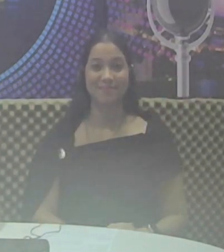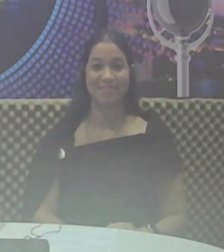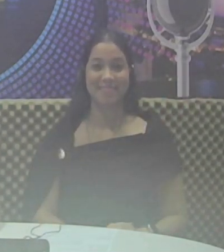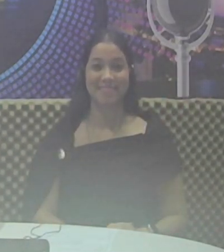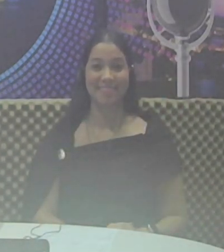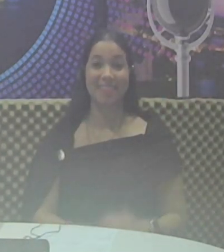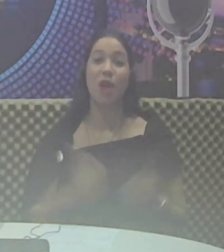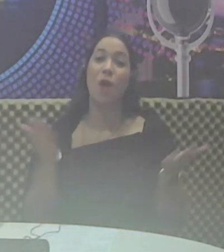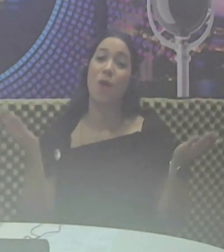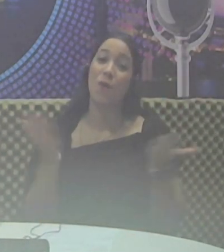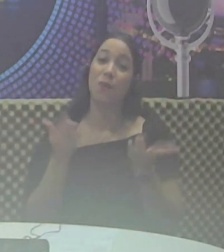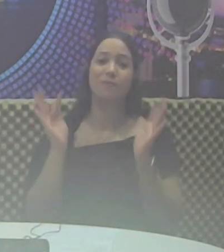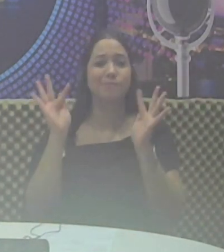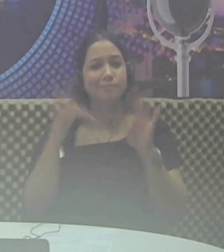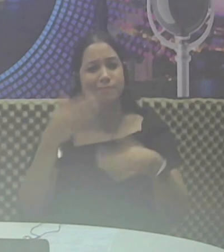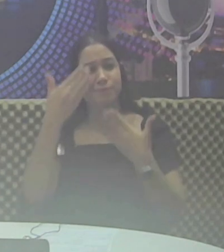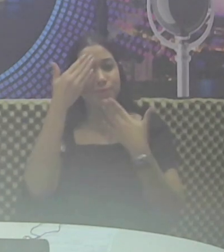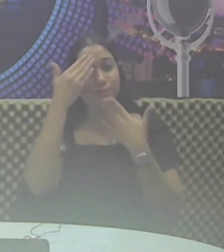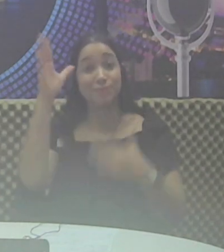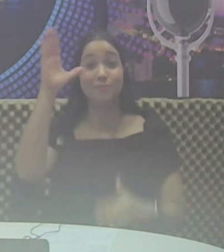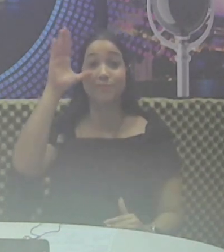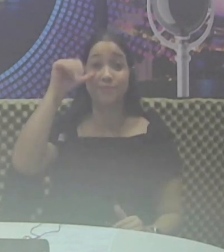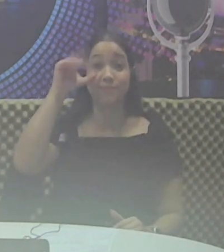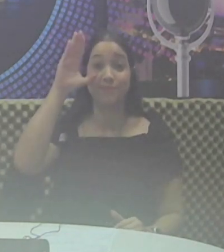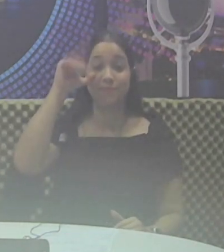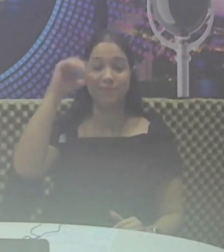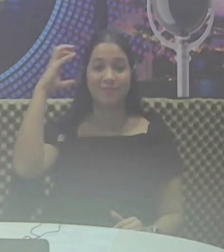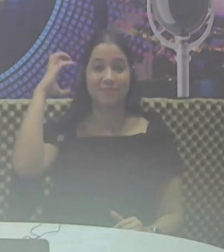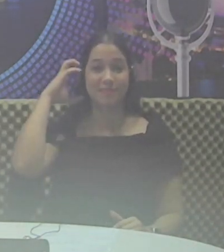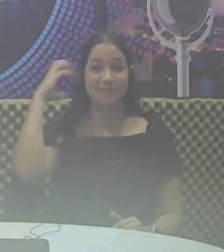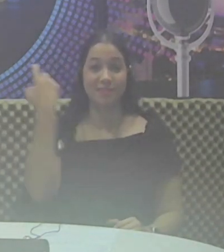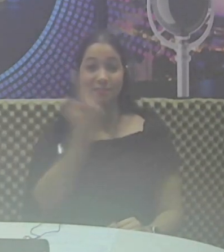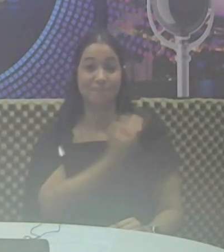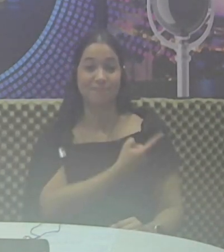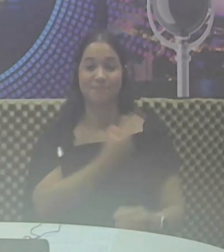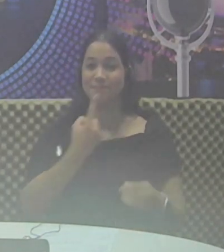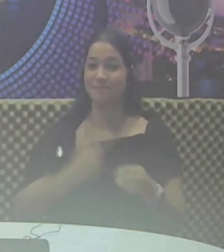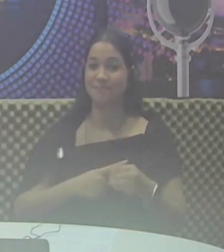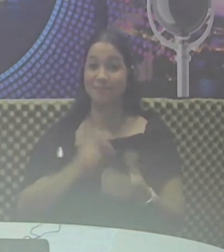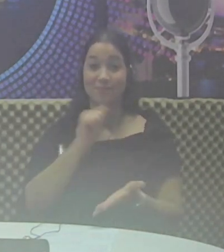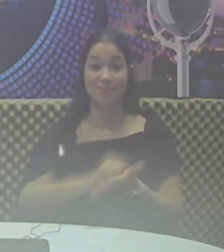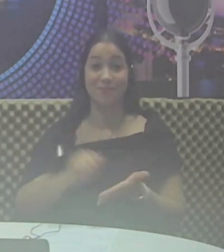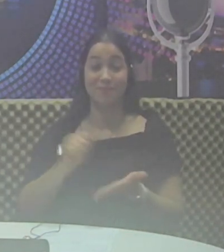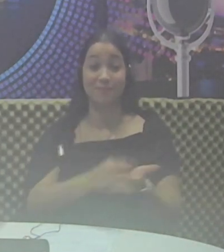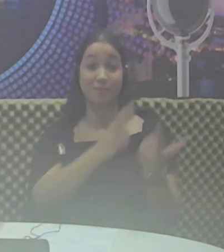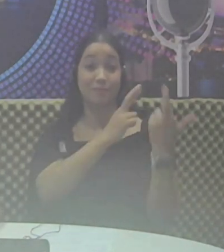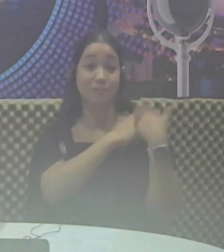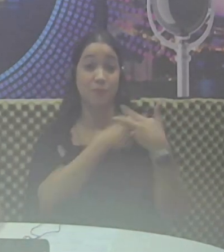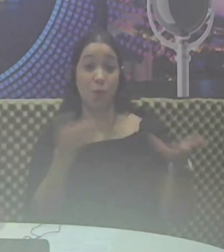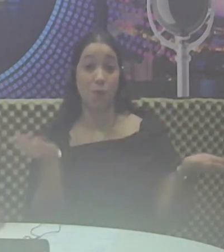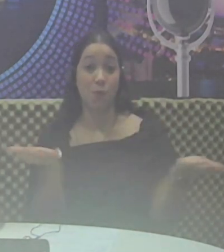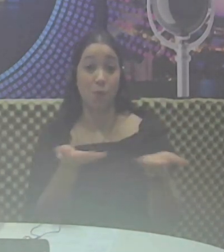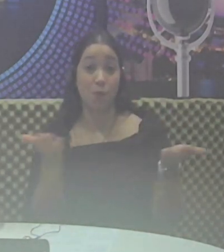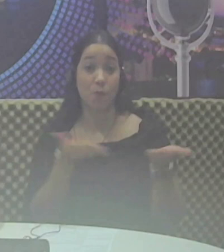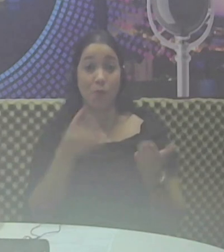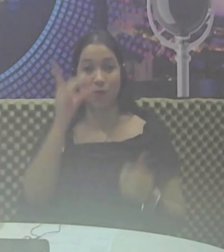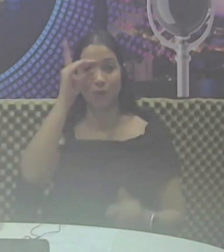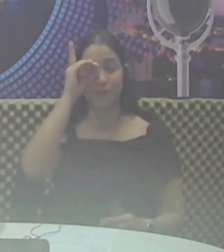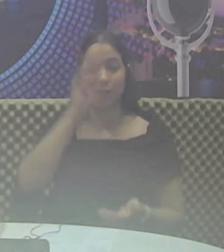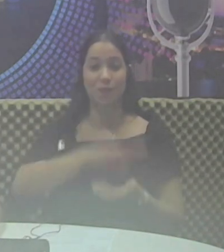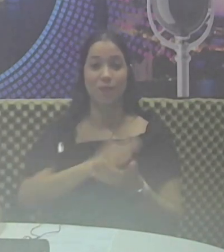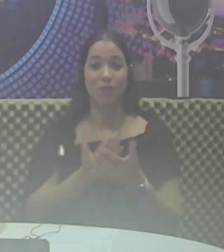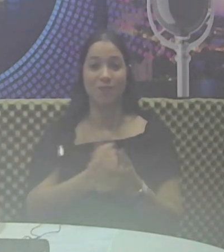notícias. A edição de hoje fica por aqui. Obrigado pela sua audiência, Rádio Nossa Cidade. Jornalista responsável pela edição, Daniela